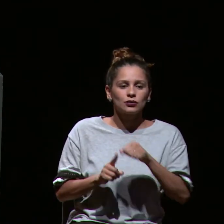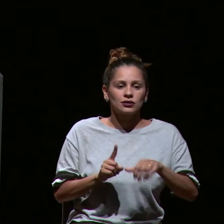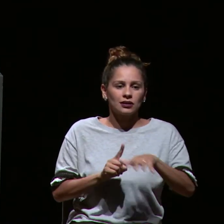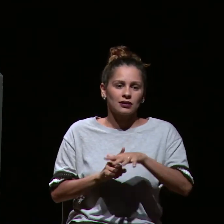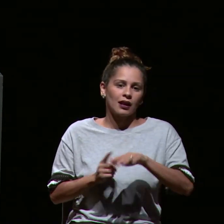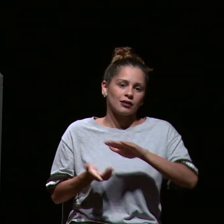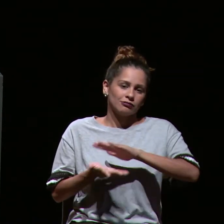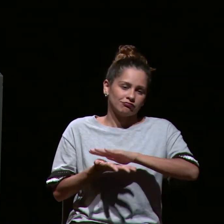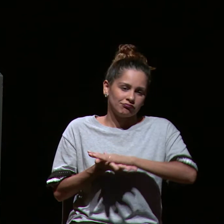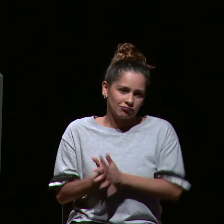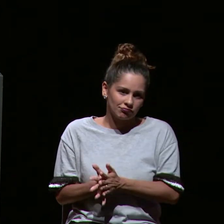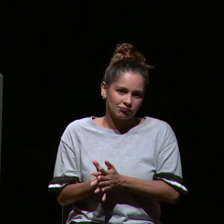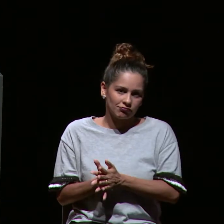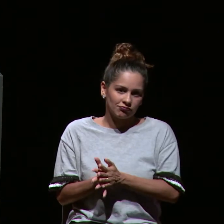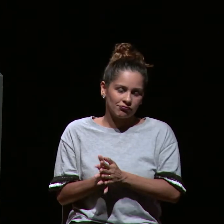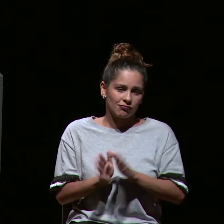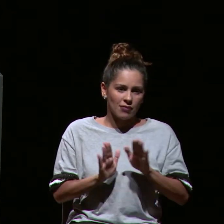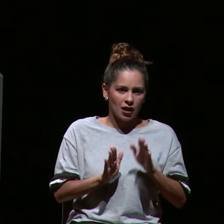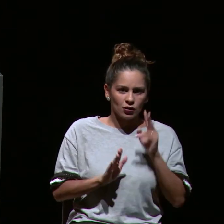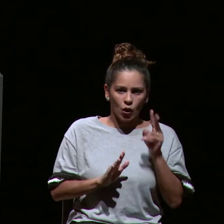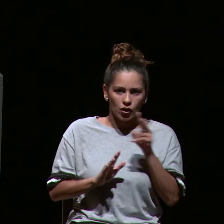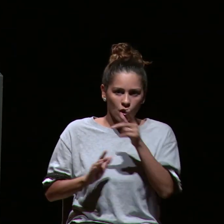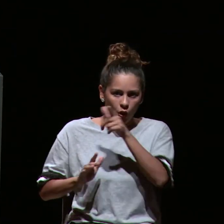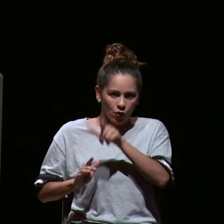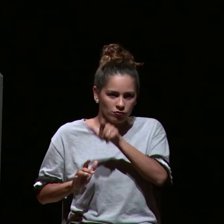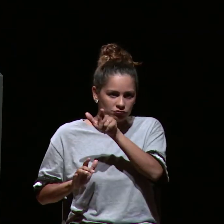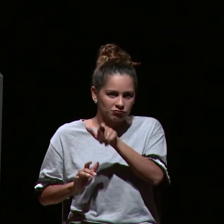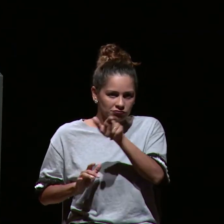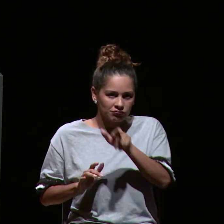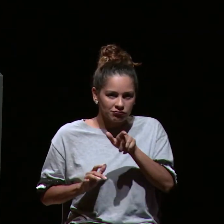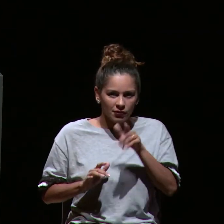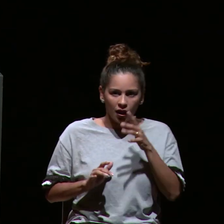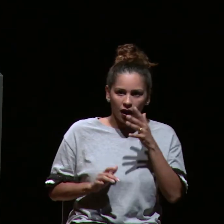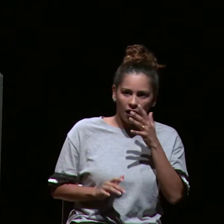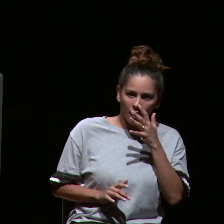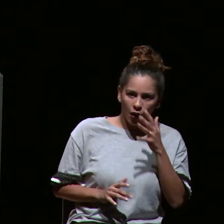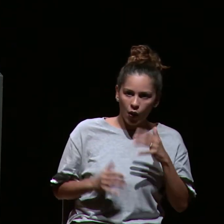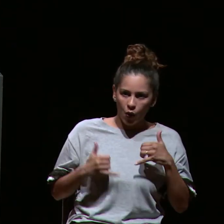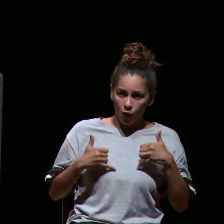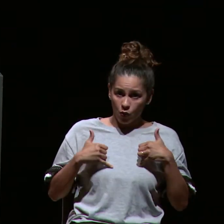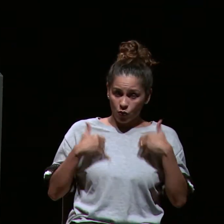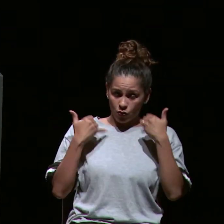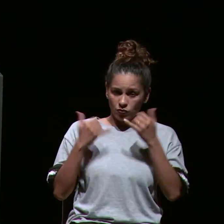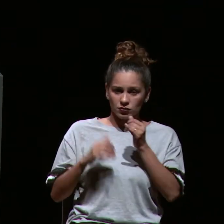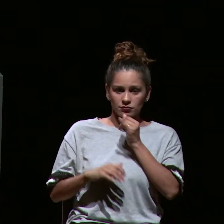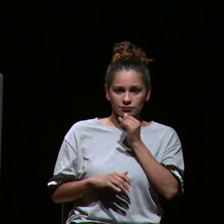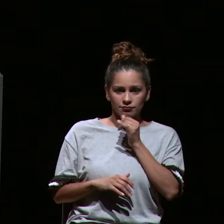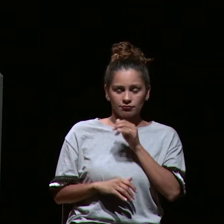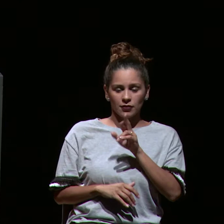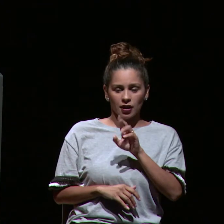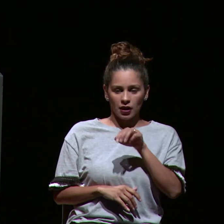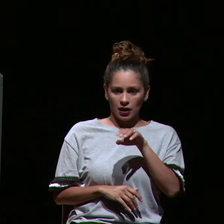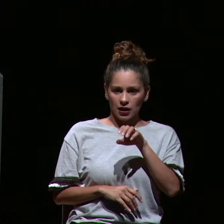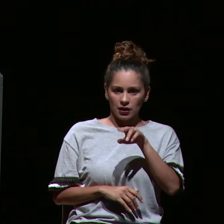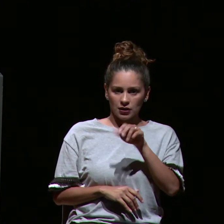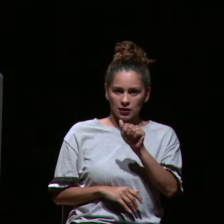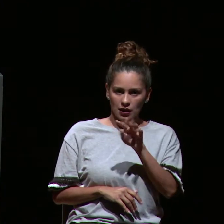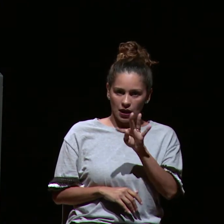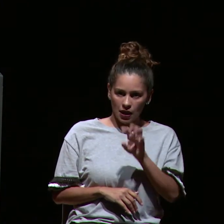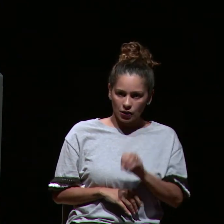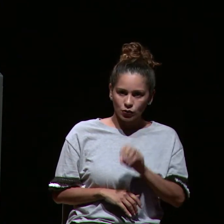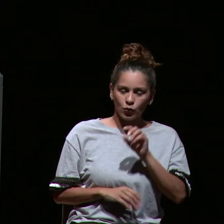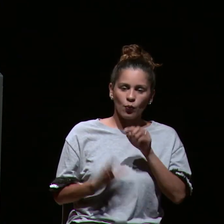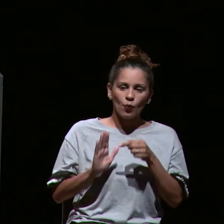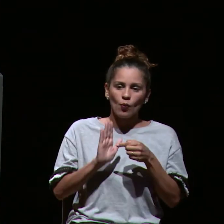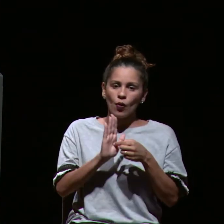quais admiro e orgulho de aqui elencar seus exemplos, entre eles o de Renato Araújo, o talento é a arma de negociação.